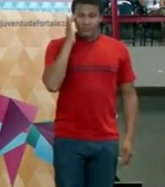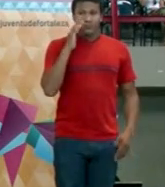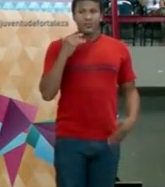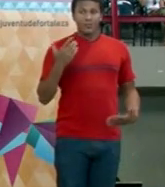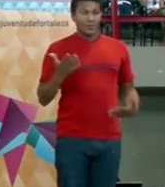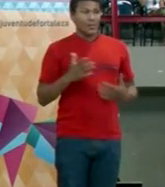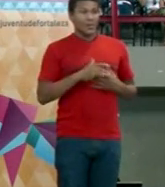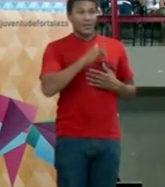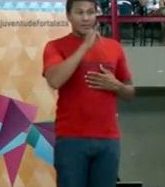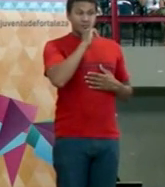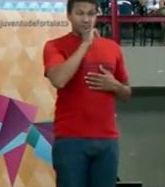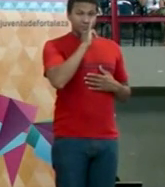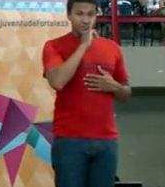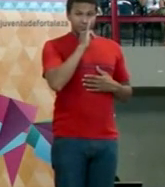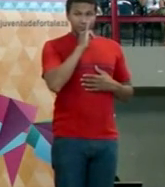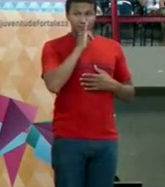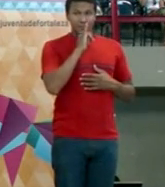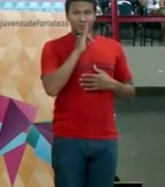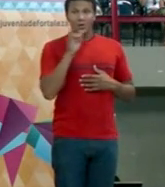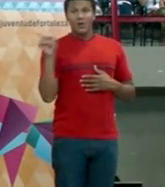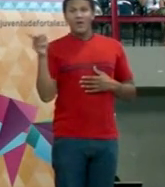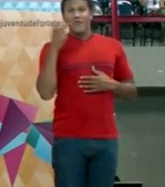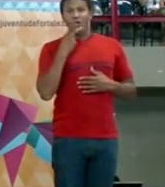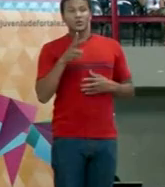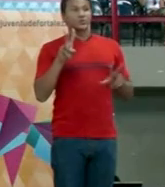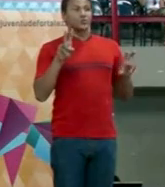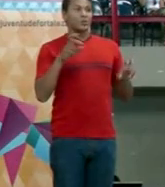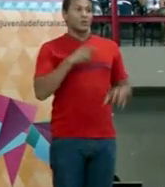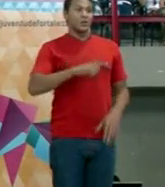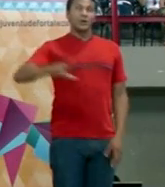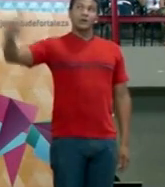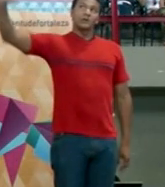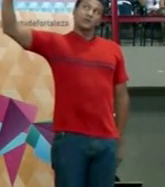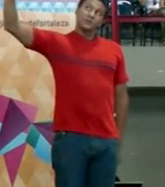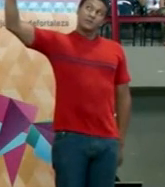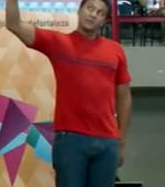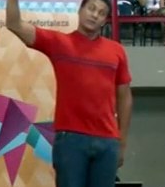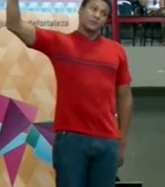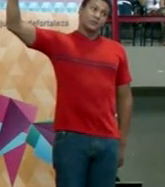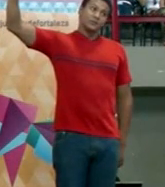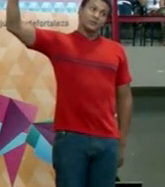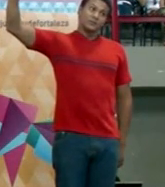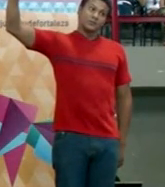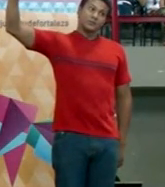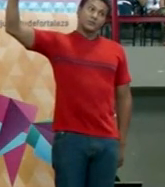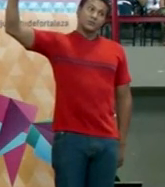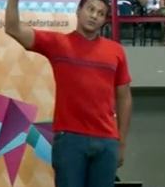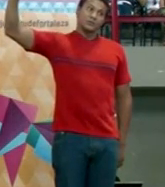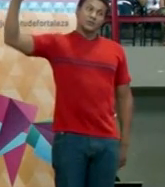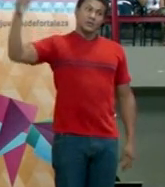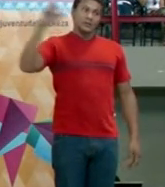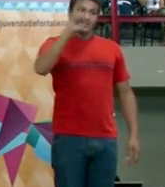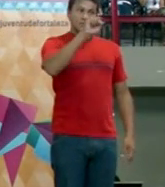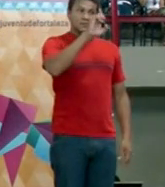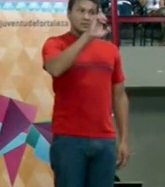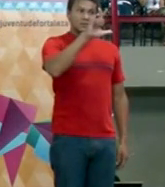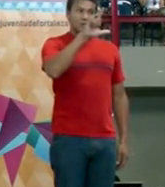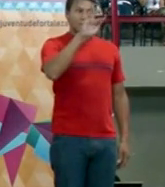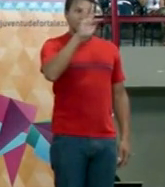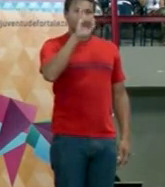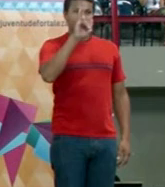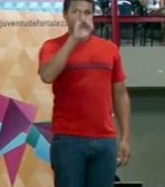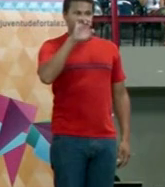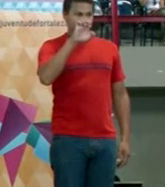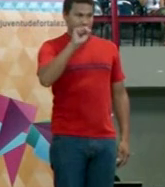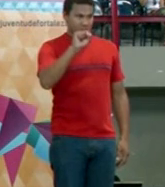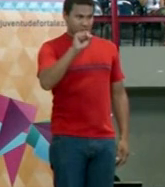nos próximos materiais de vocês, é sobre as selfies. Por que razão as selfies no volume 6? Por que